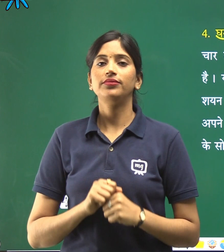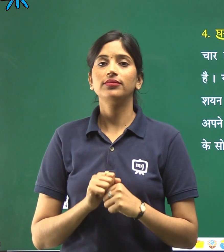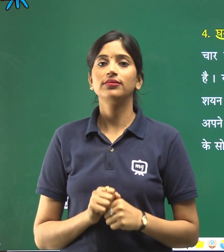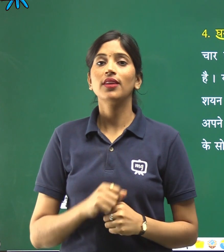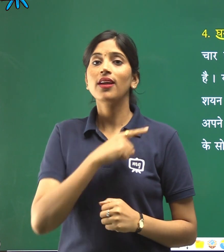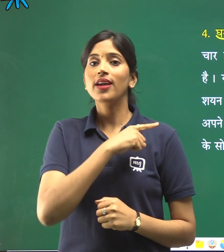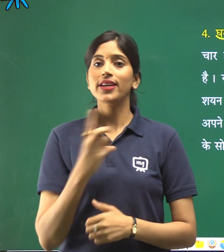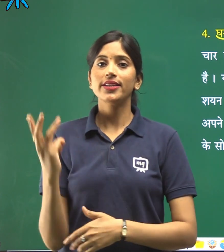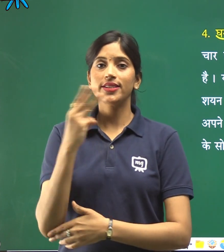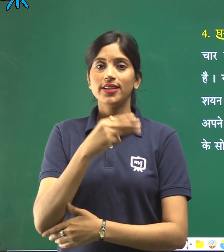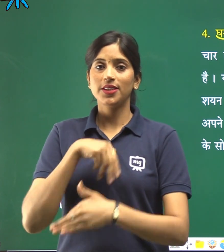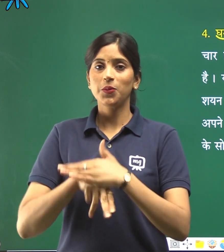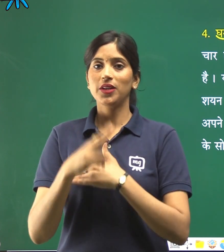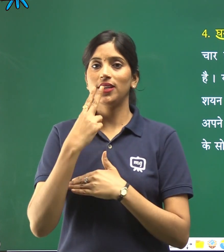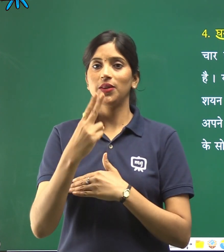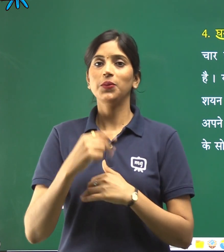इस चित्र में देखो,